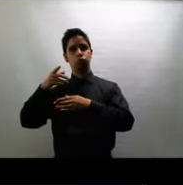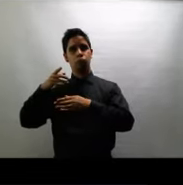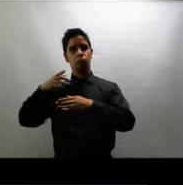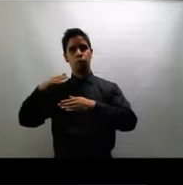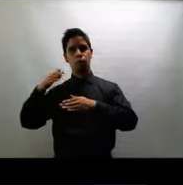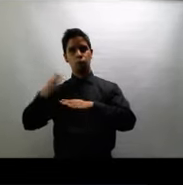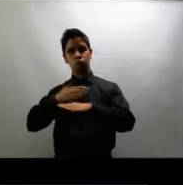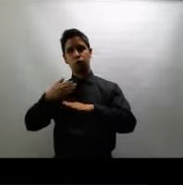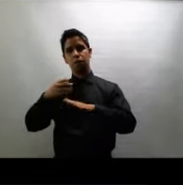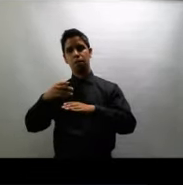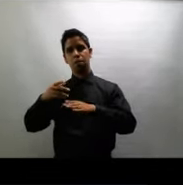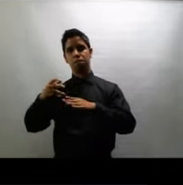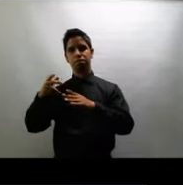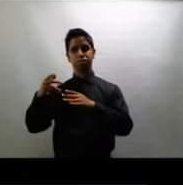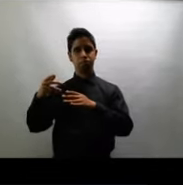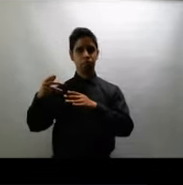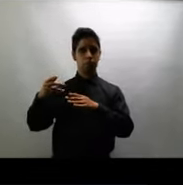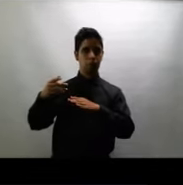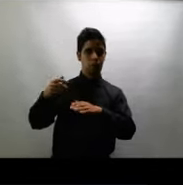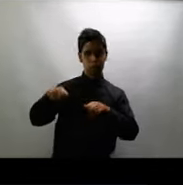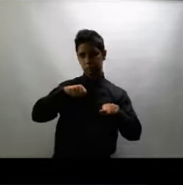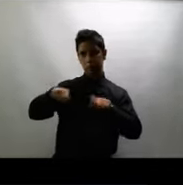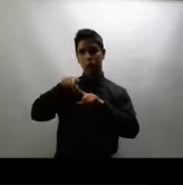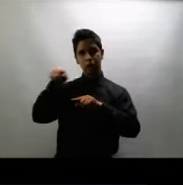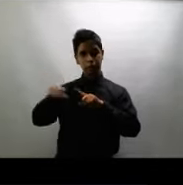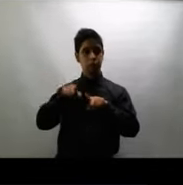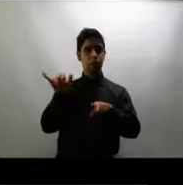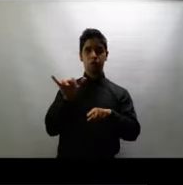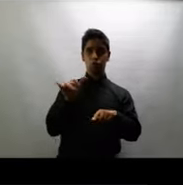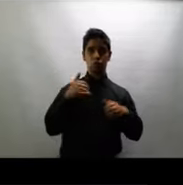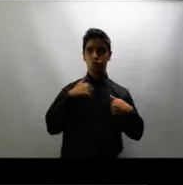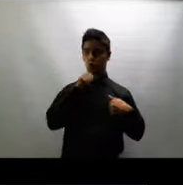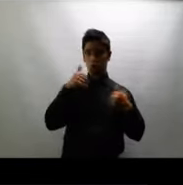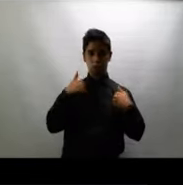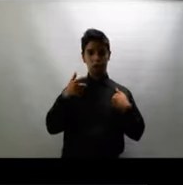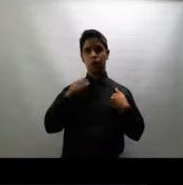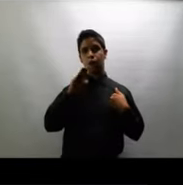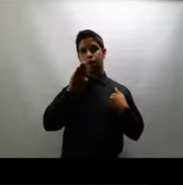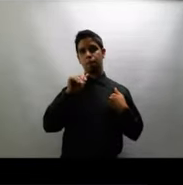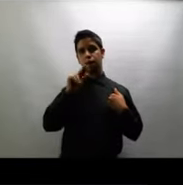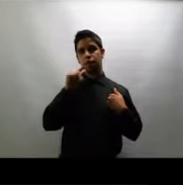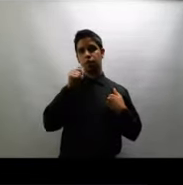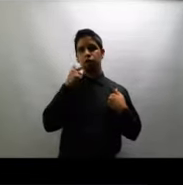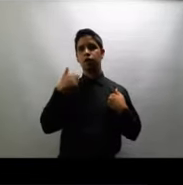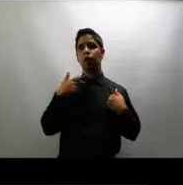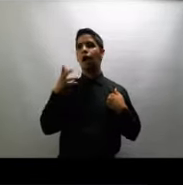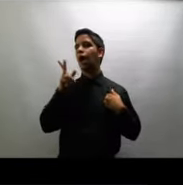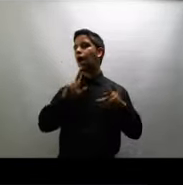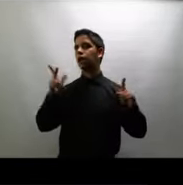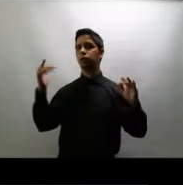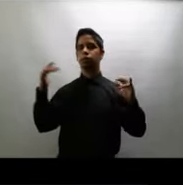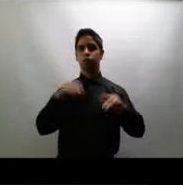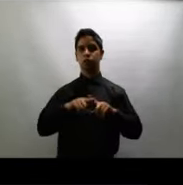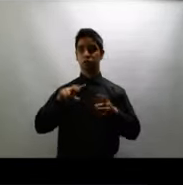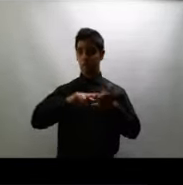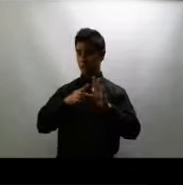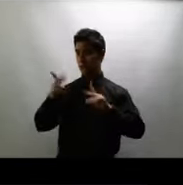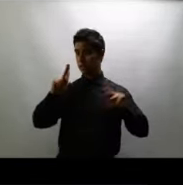como que, y ahí yo quedo, caí en crisis. Porque yo no tenía banda. Yo lo que tenía era un junte. Exacto. Un grupo que no